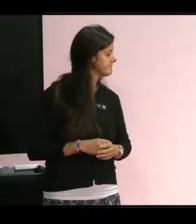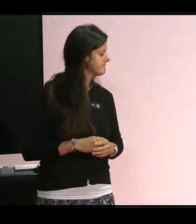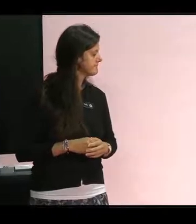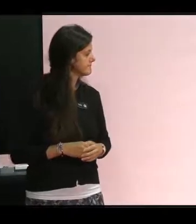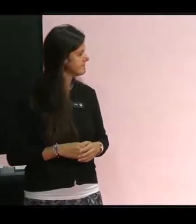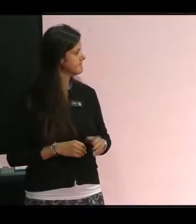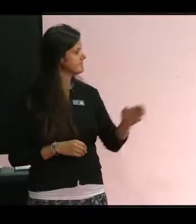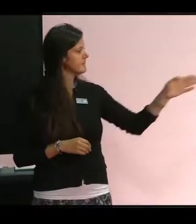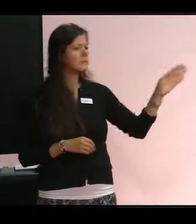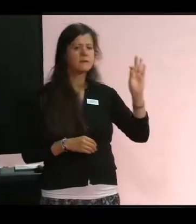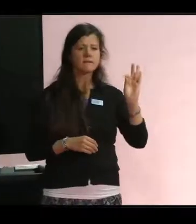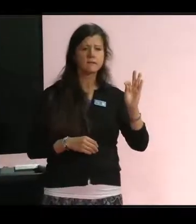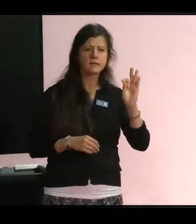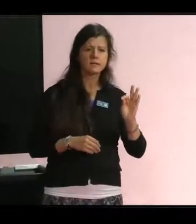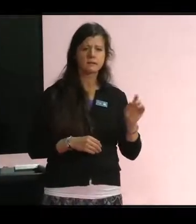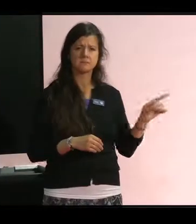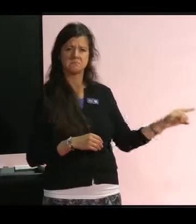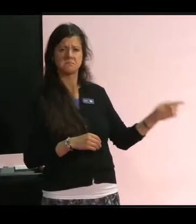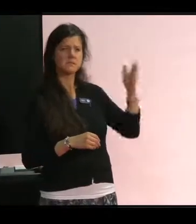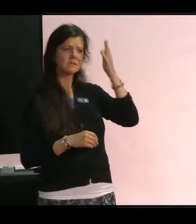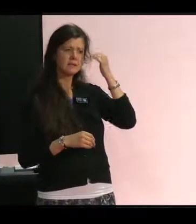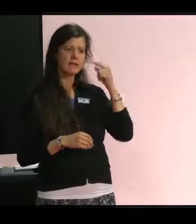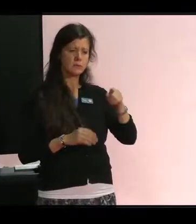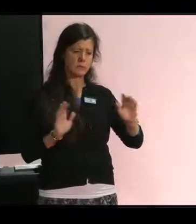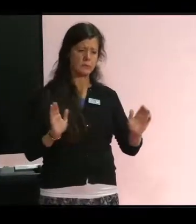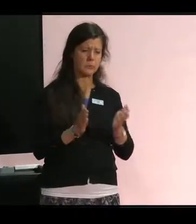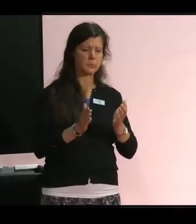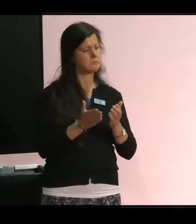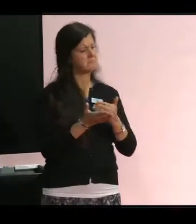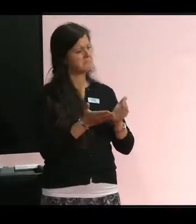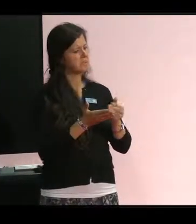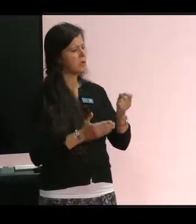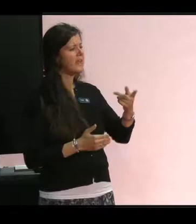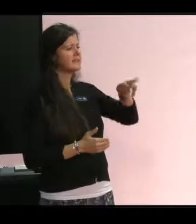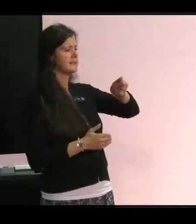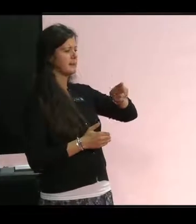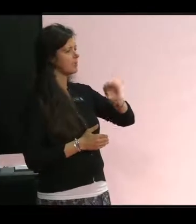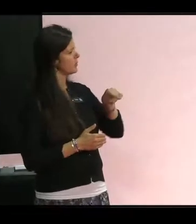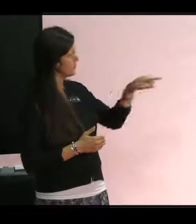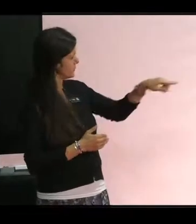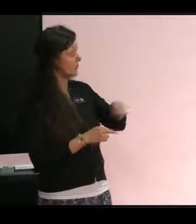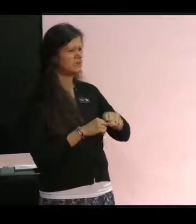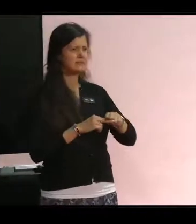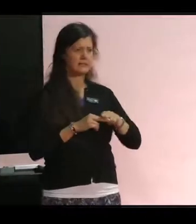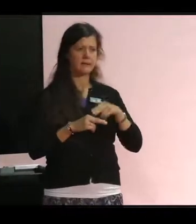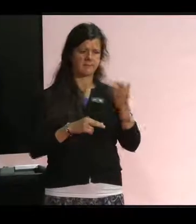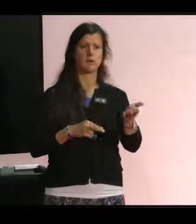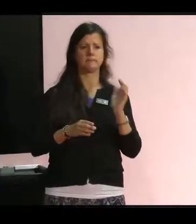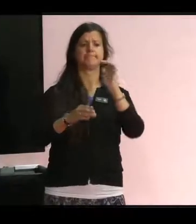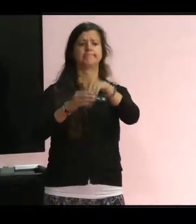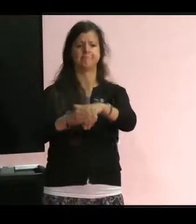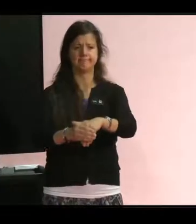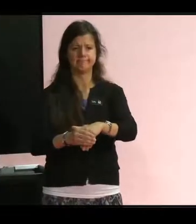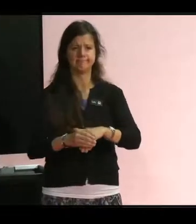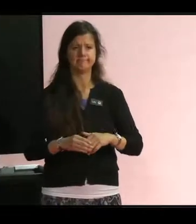Kring det, kan du liksom kort ge ett exempel på när du känner att du har blivit inkluderad i